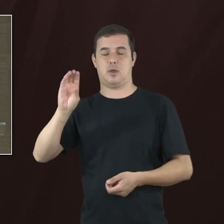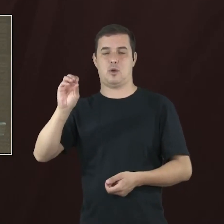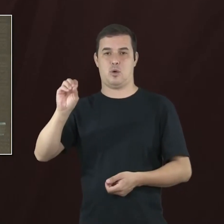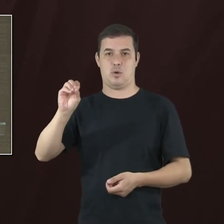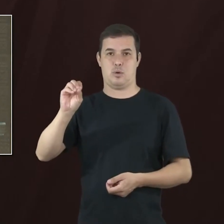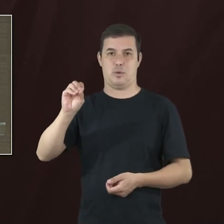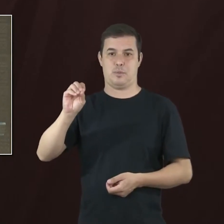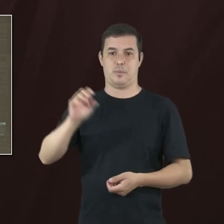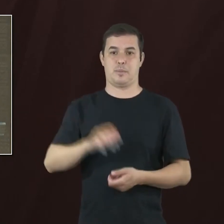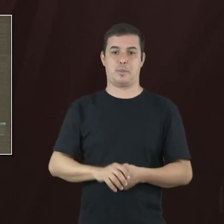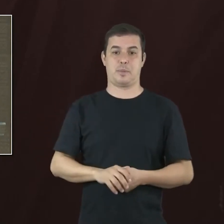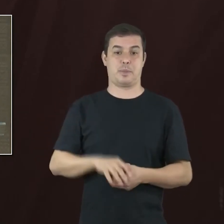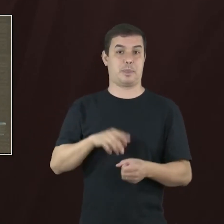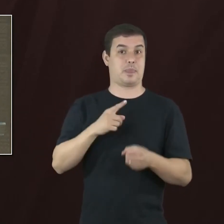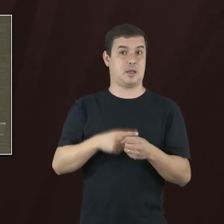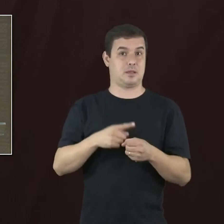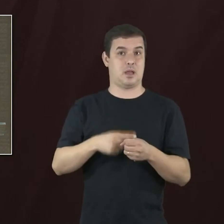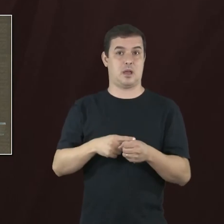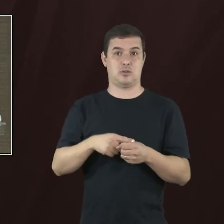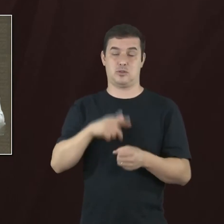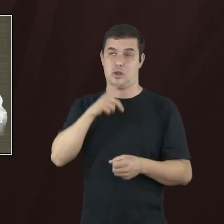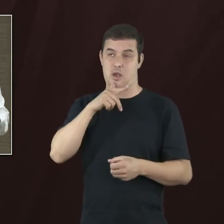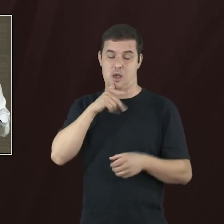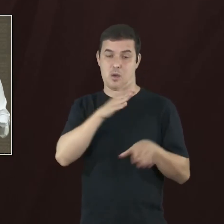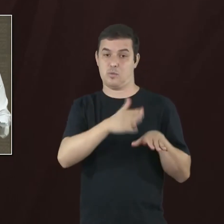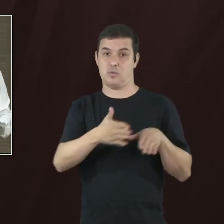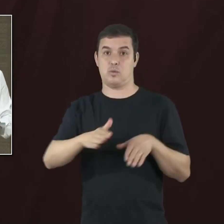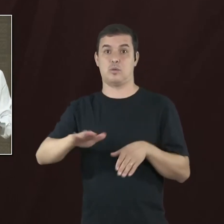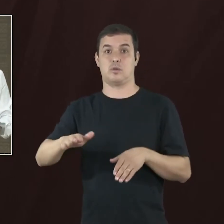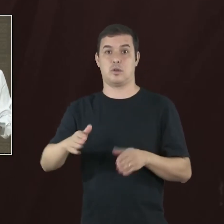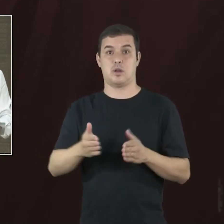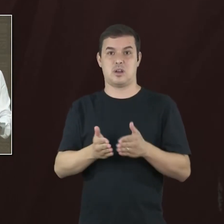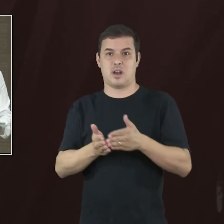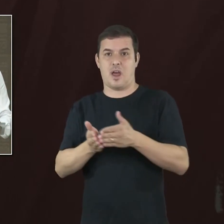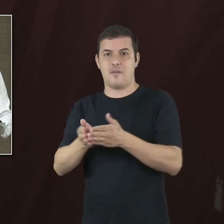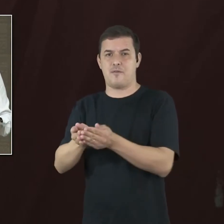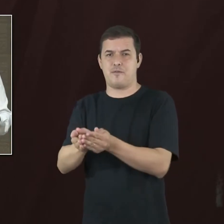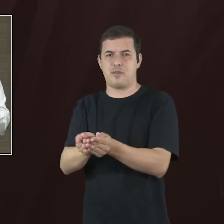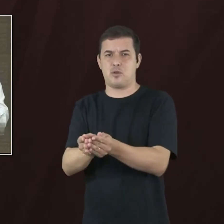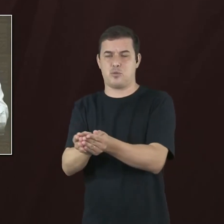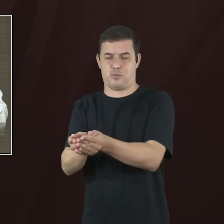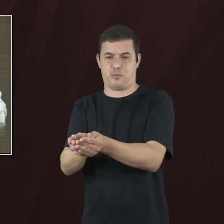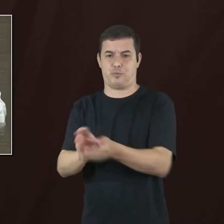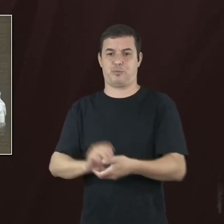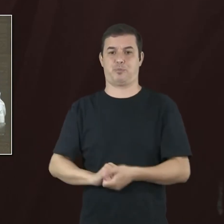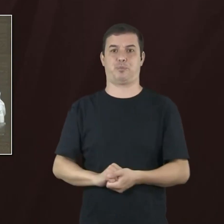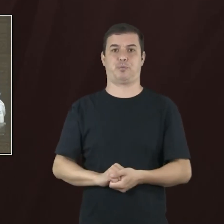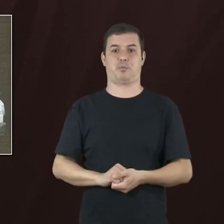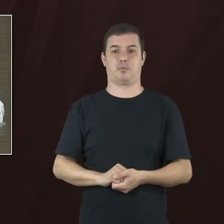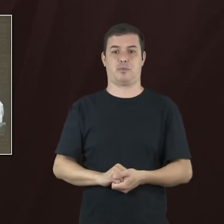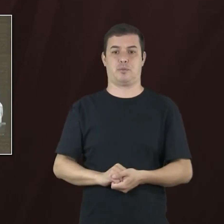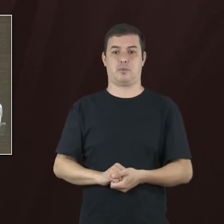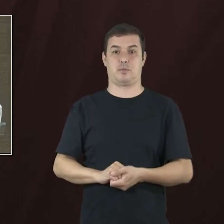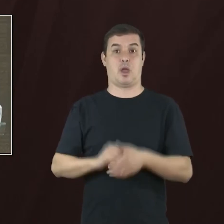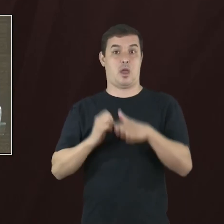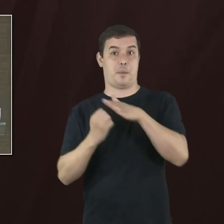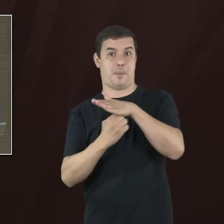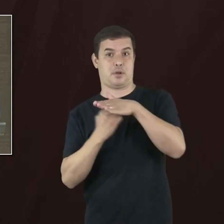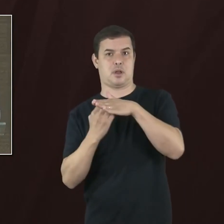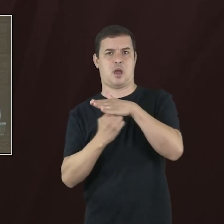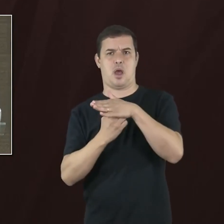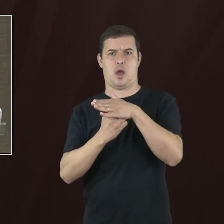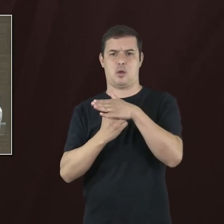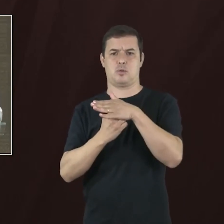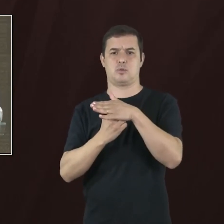cidade portuária muito famosa por grandes empresários